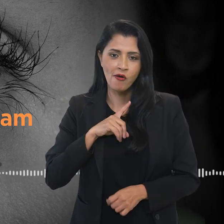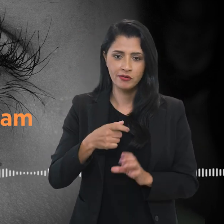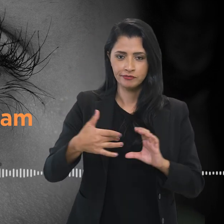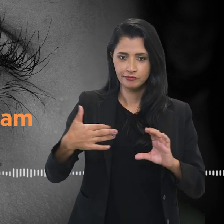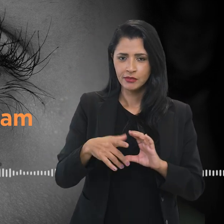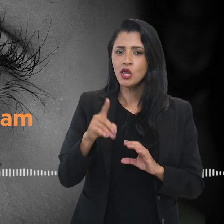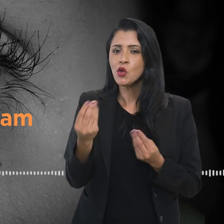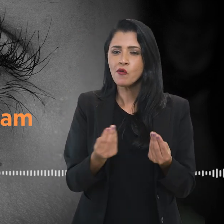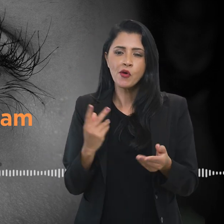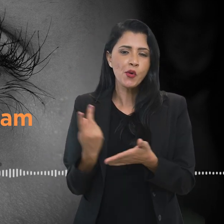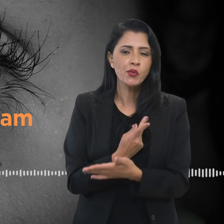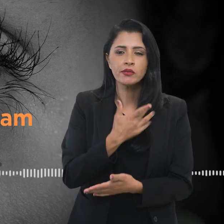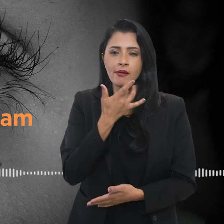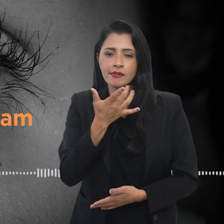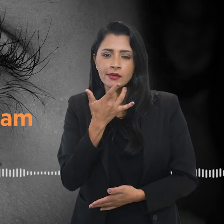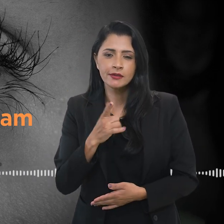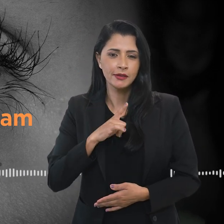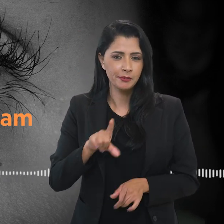da segunda temporada.